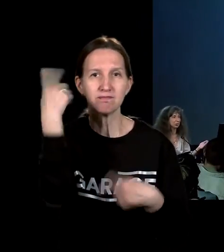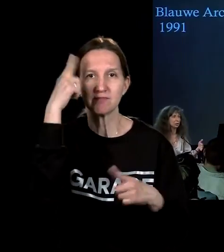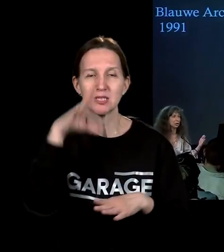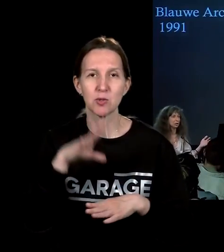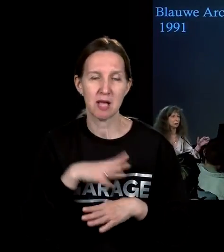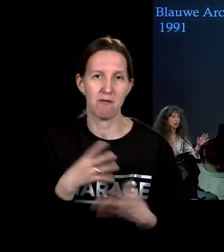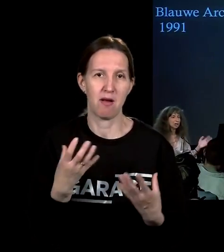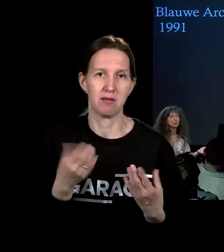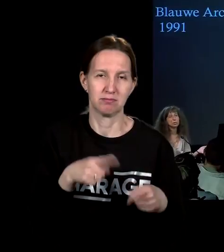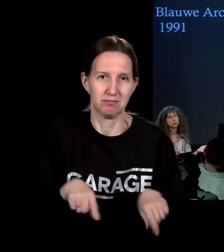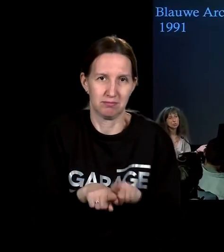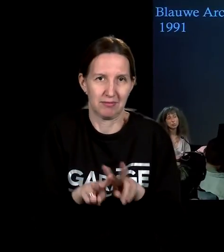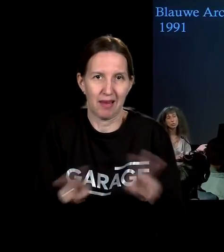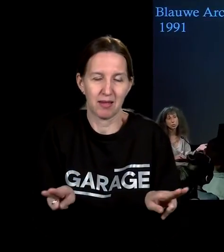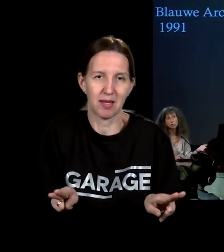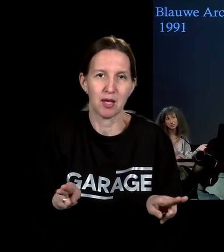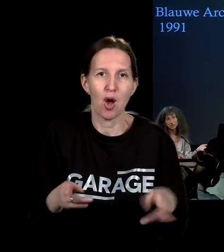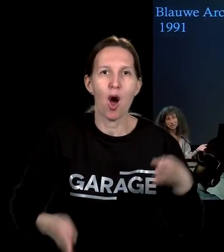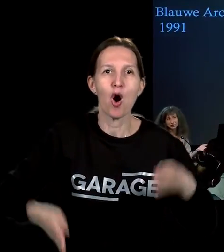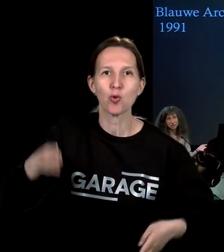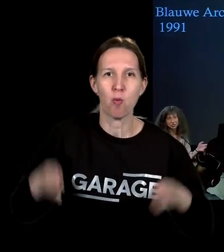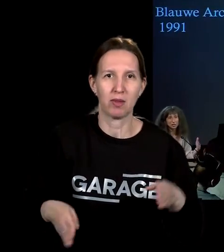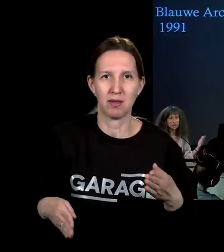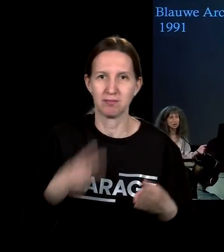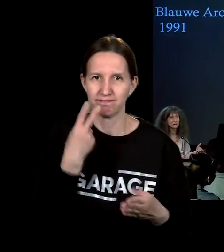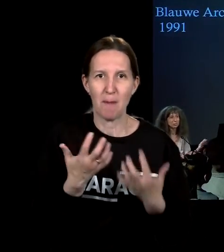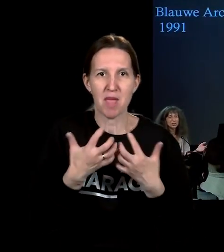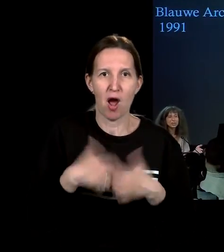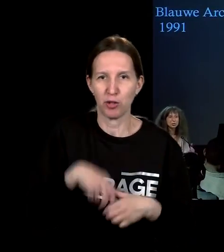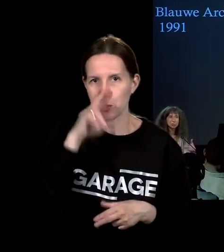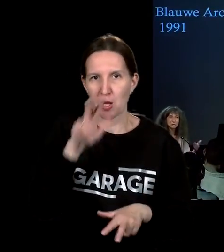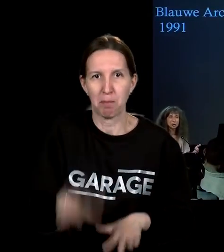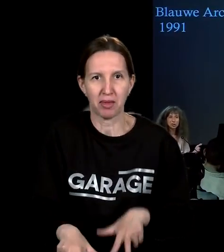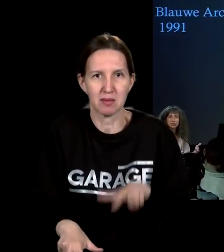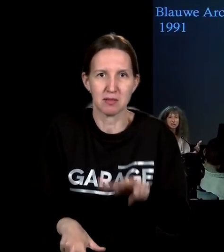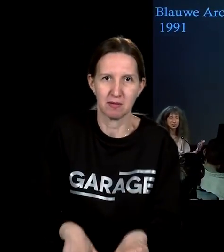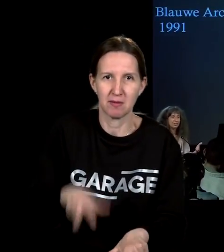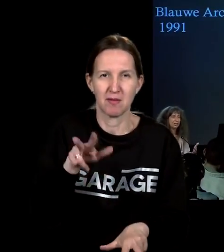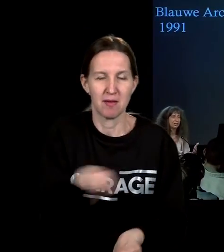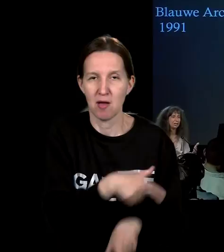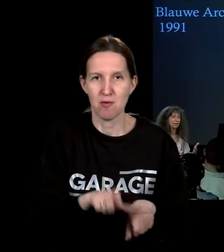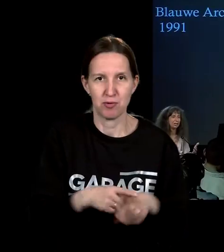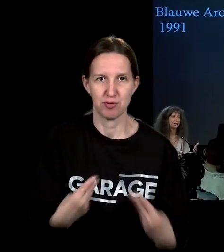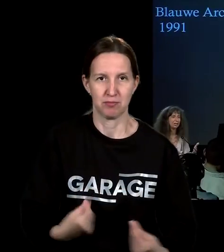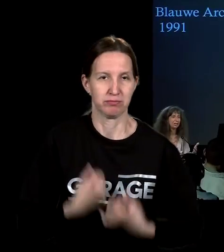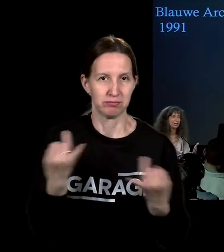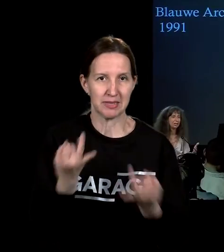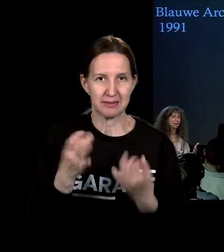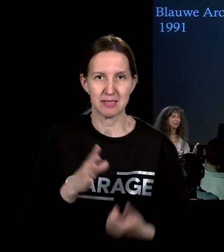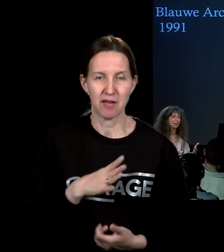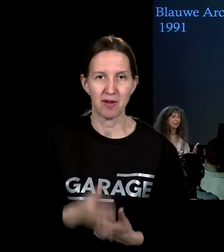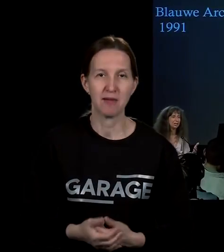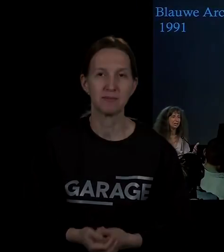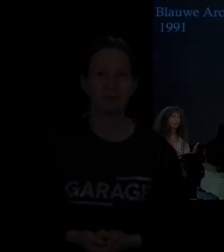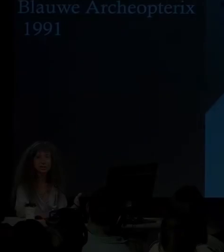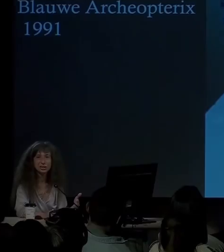создавал еще вот такие вот роботы, да, механических птиц, которые его ужасно интересовали.